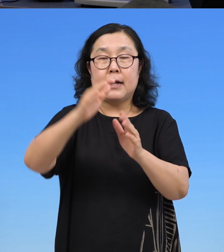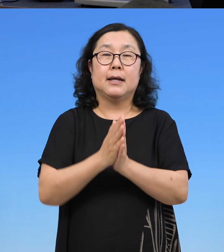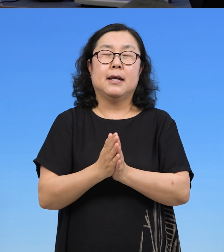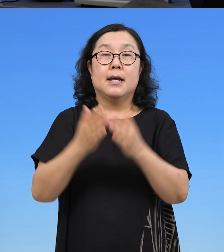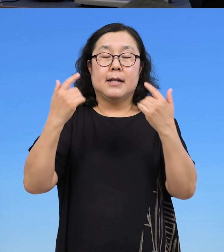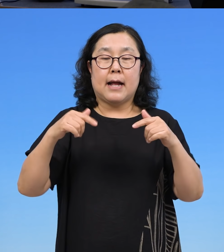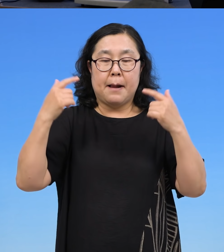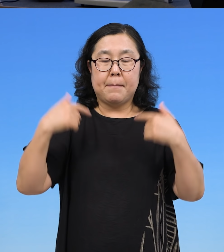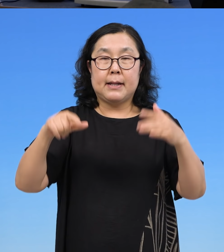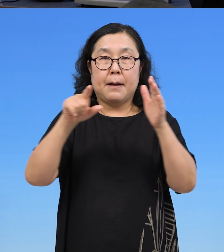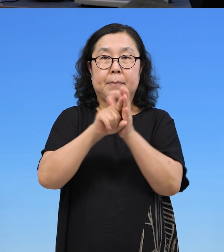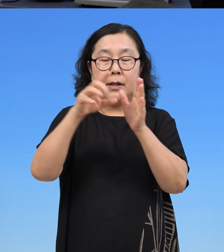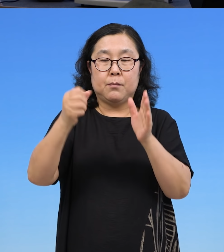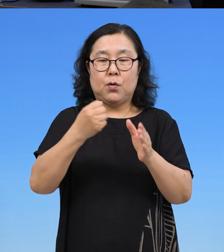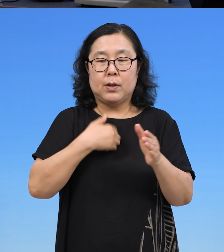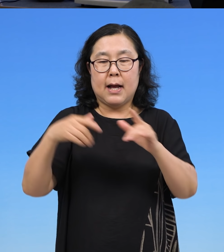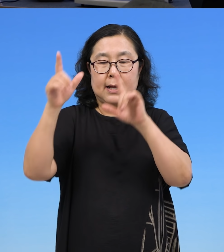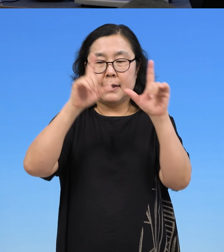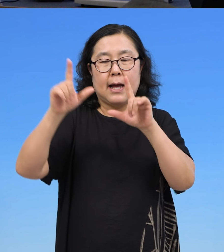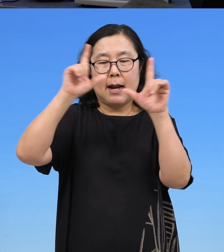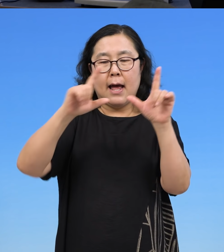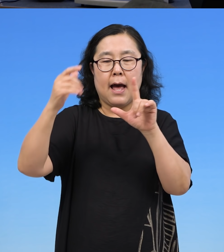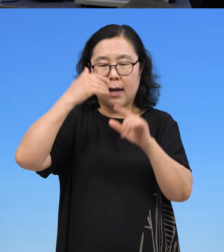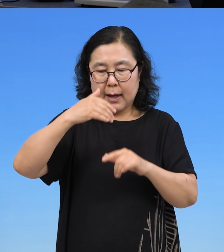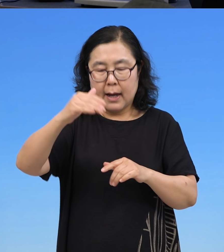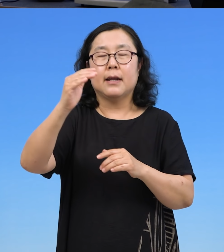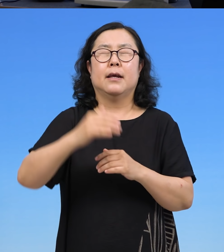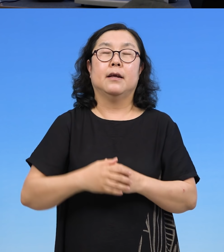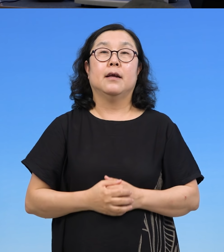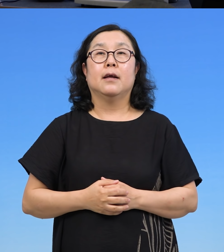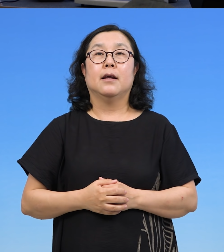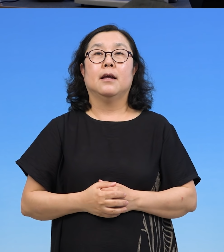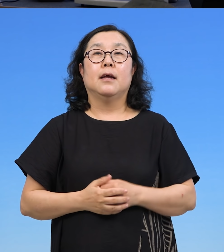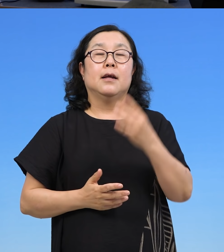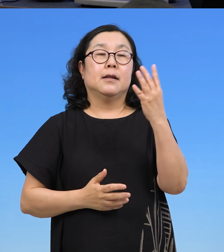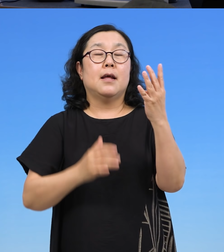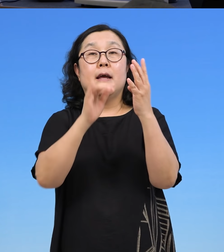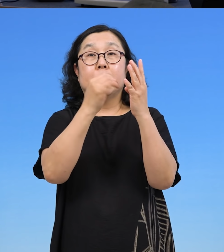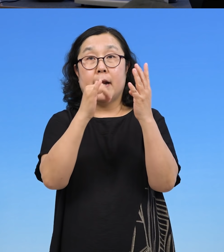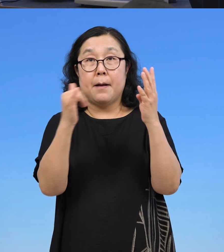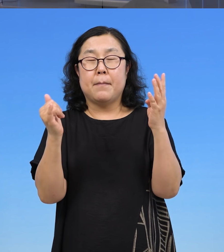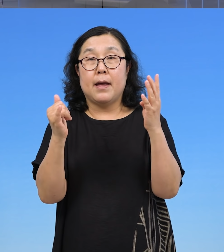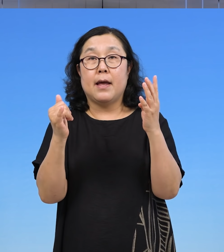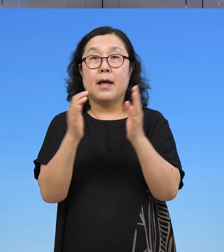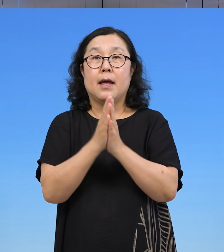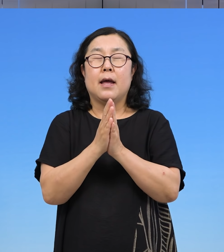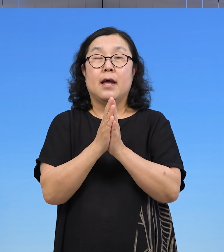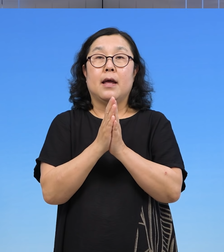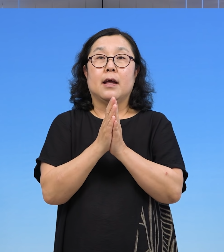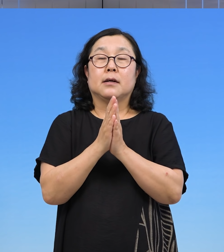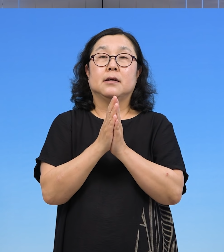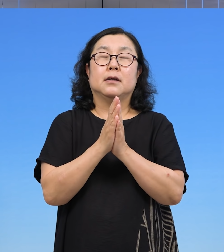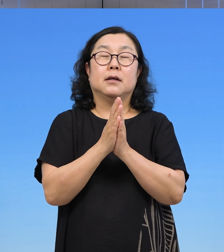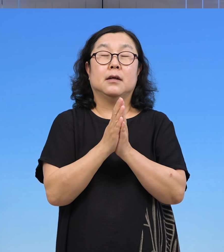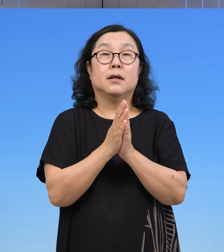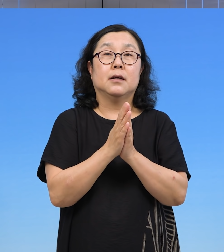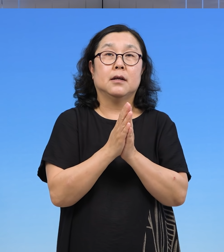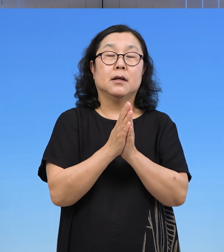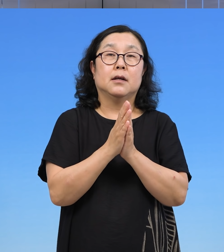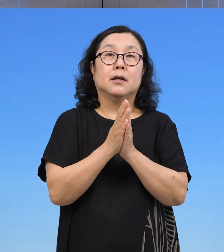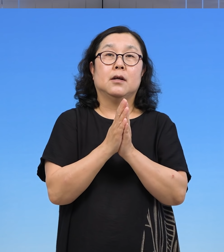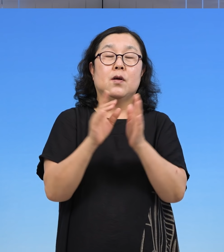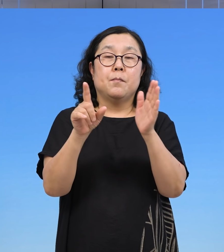날마다 믿음으로 나 살아가리 오늘 여러분 그 네 명의 동력자들의